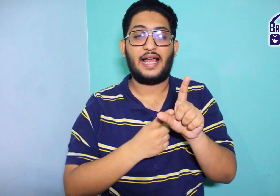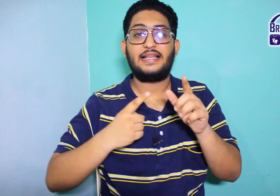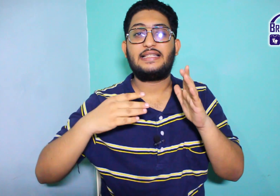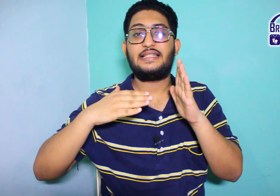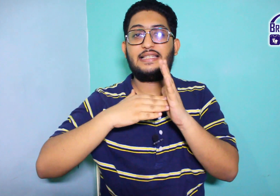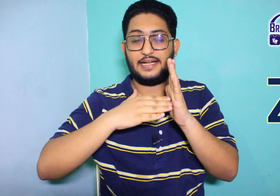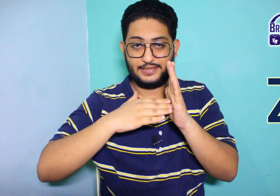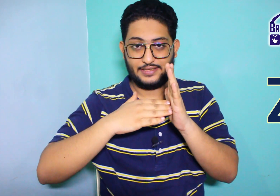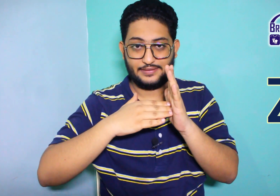Z